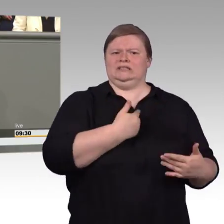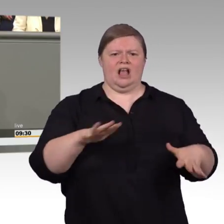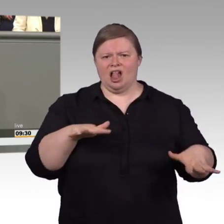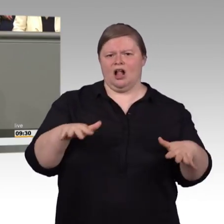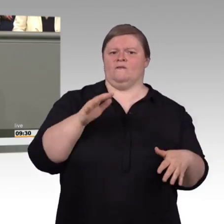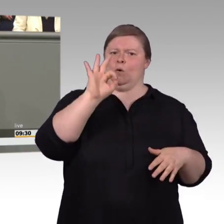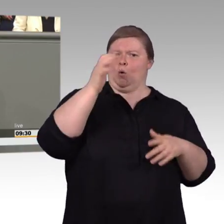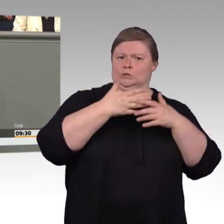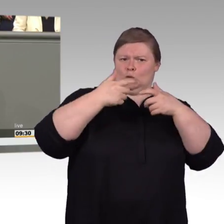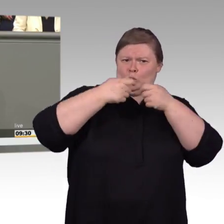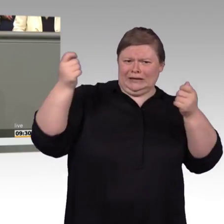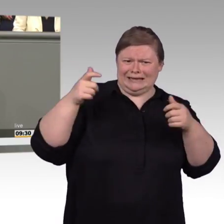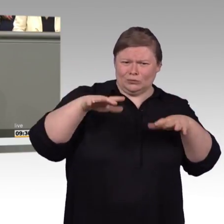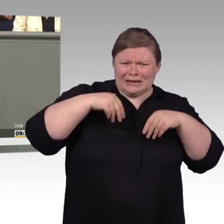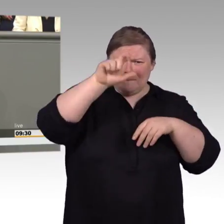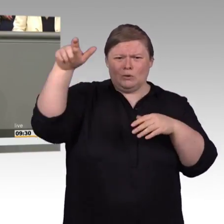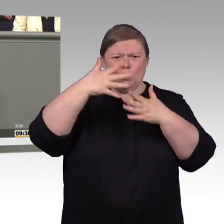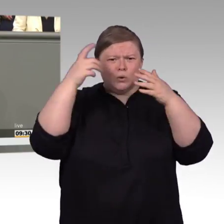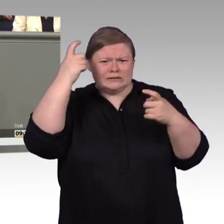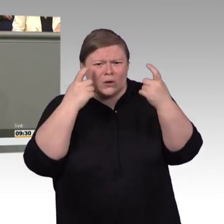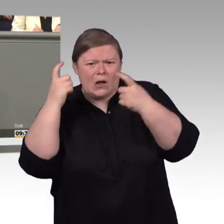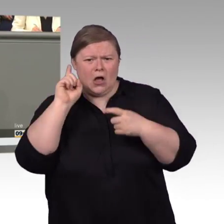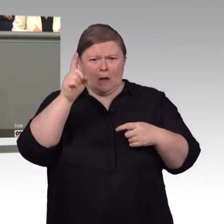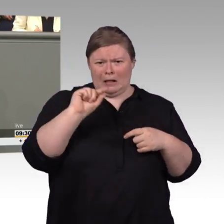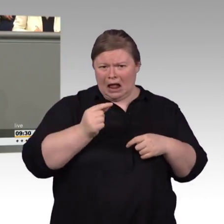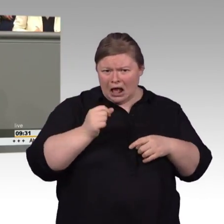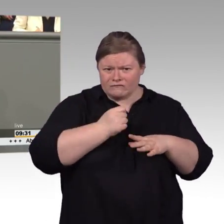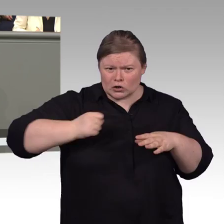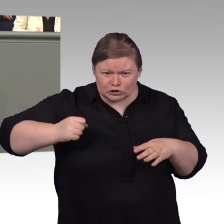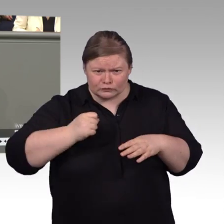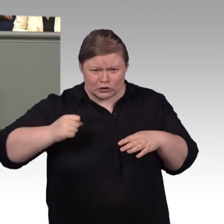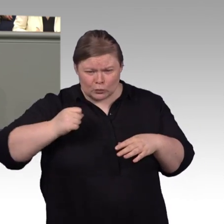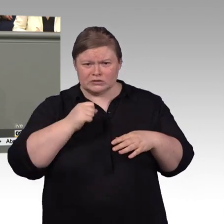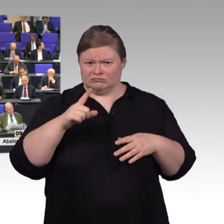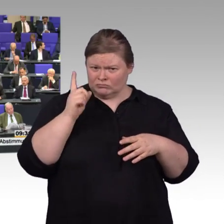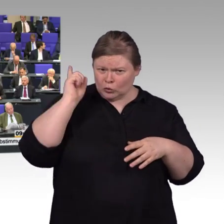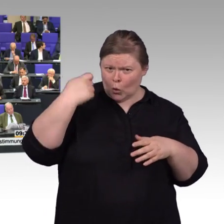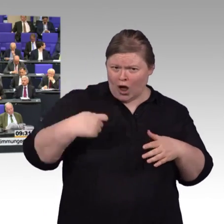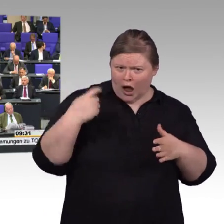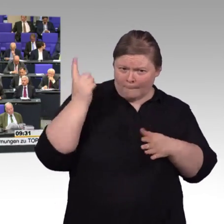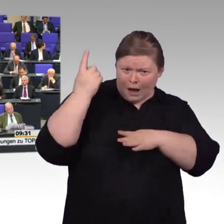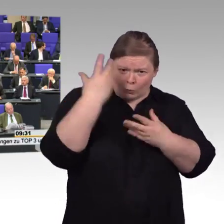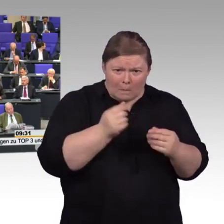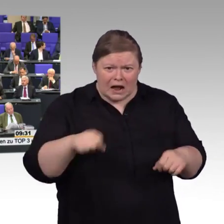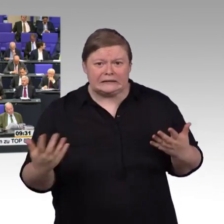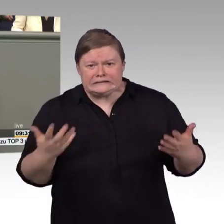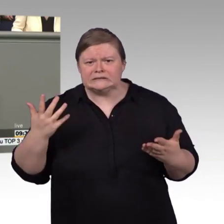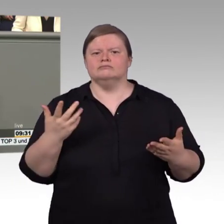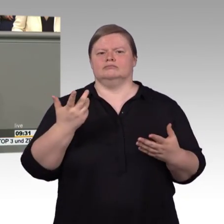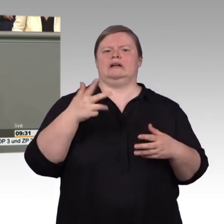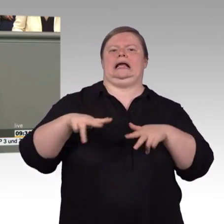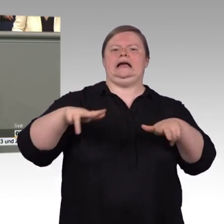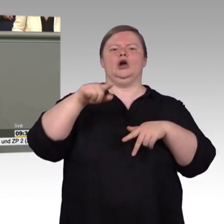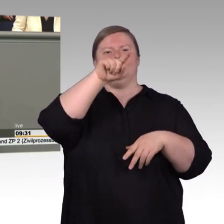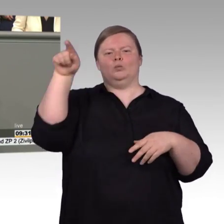ohne Abmahngebühren zu Beginn muss reichen. Drittens, wir brauchen eine generelle Lösung gegen missbräuchliche Abmahnungen. Für kleine